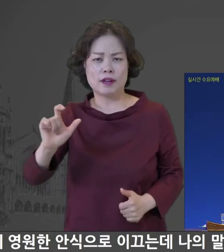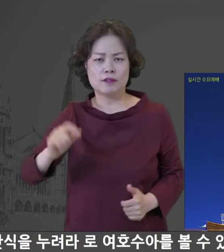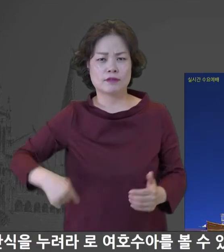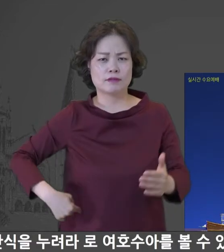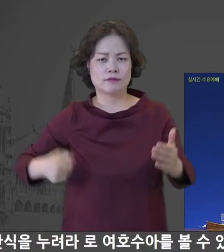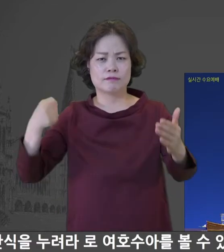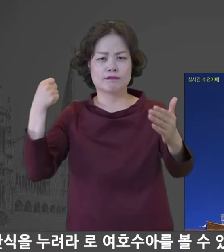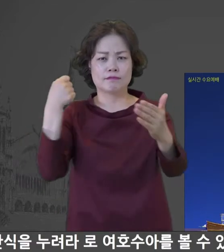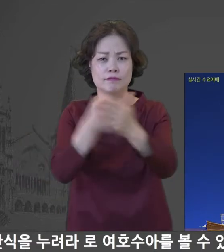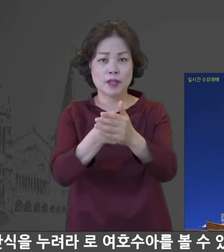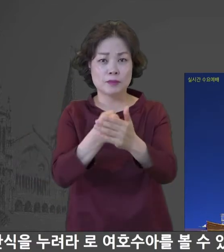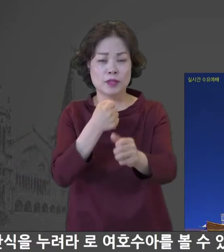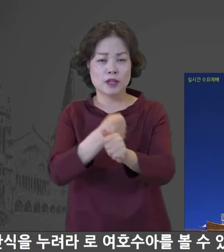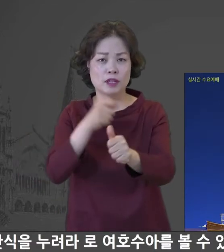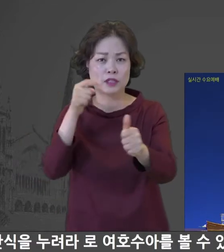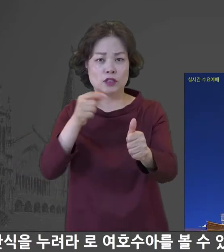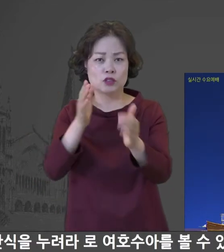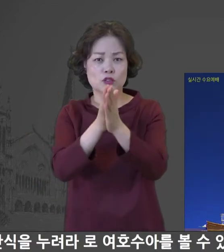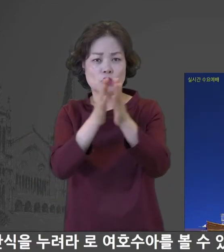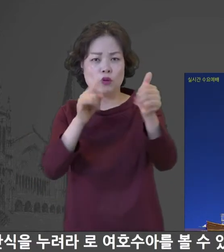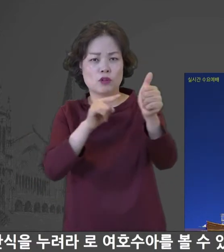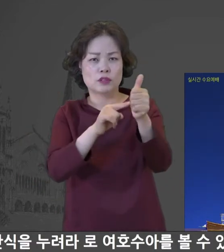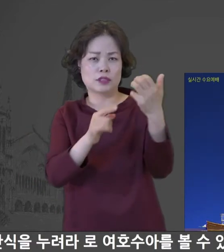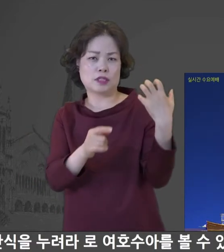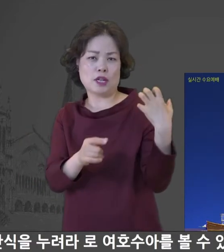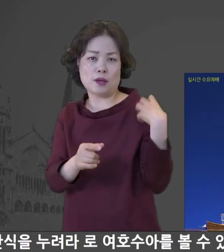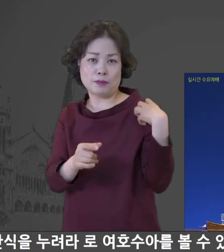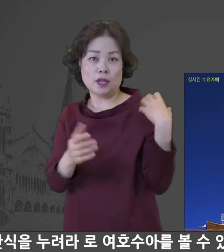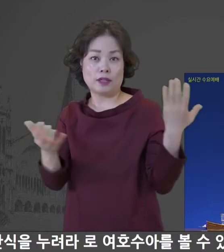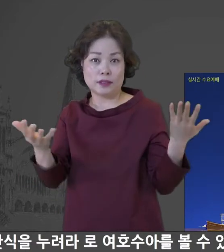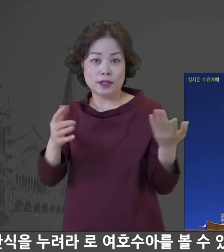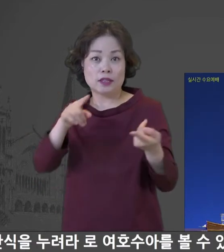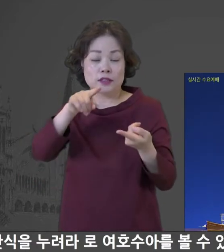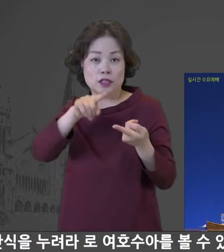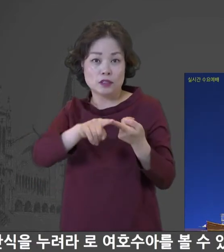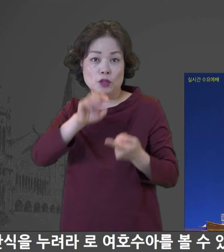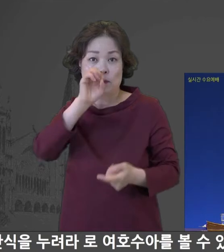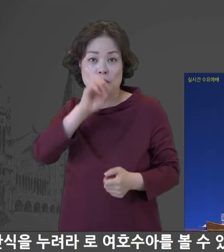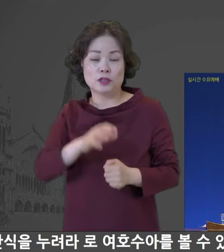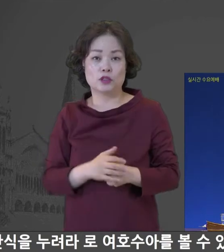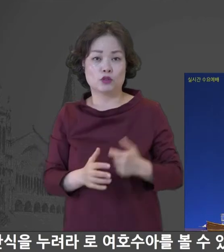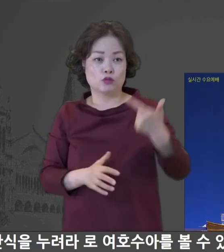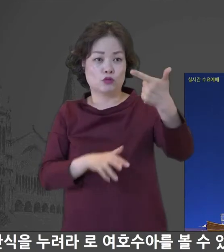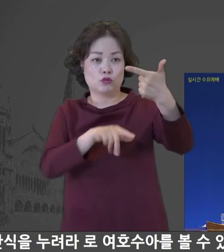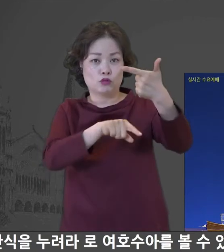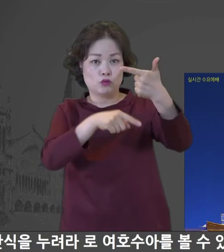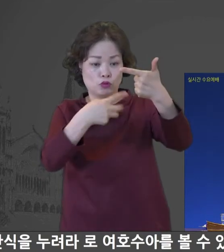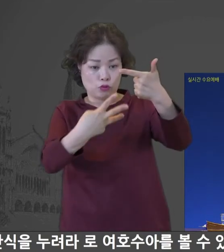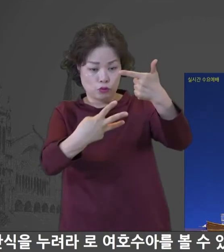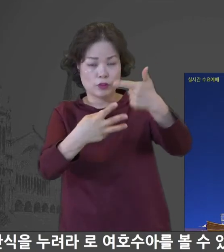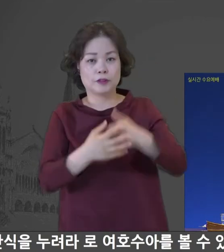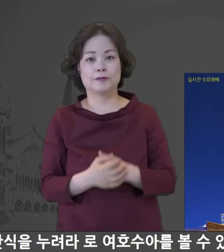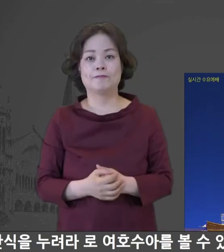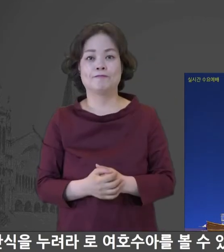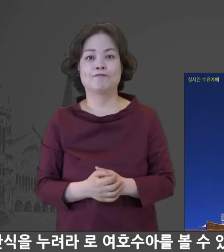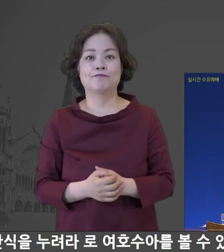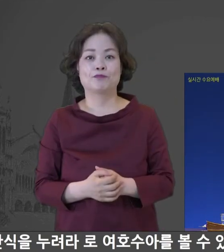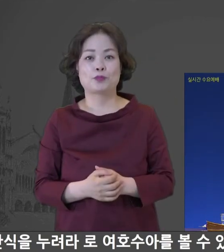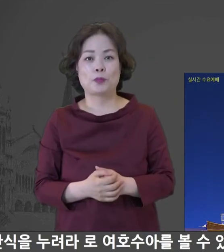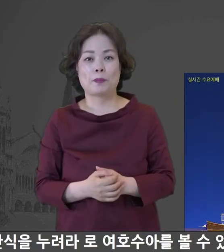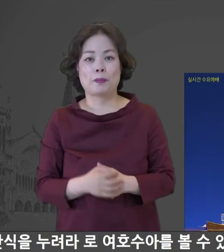라고 말씀하시면서 여호수아가 감당해야 하는 사역에 대해서 말합니다. 여러분 6절 한번 다 같이